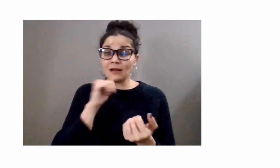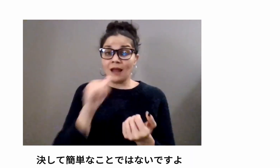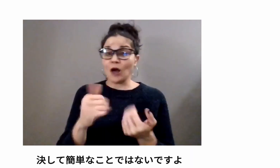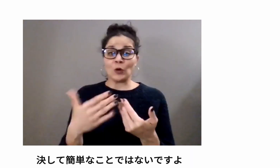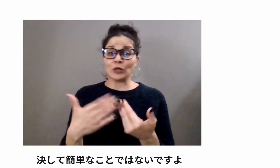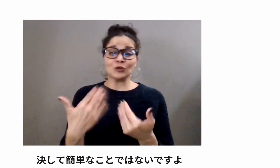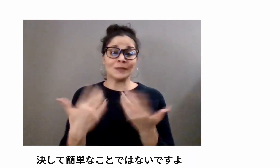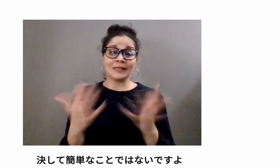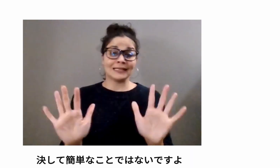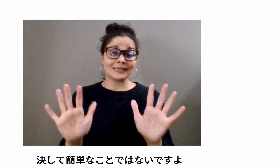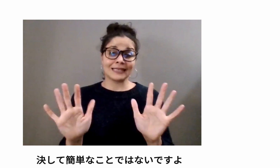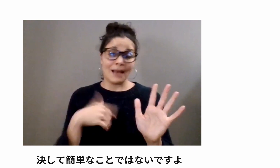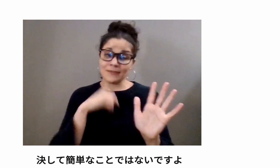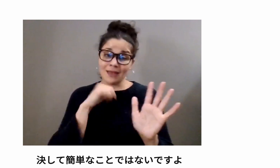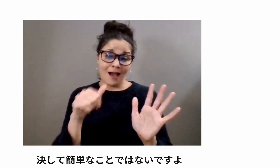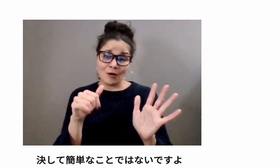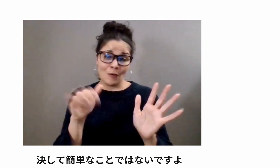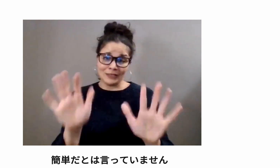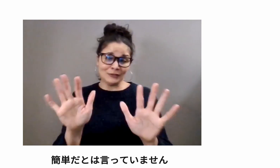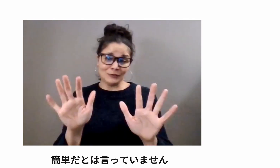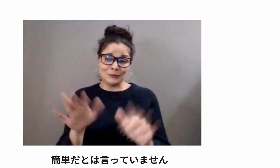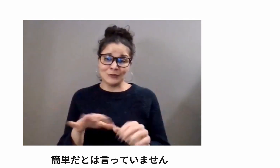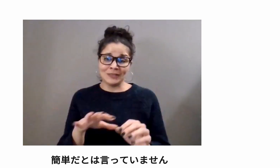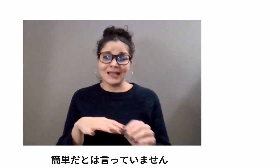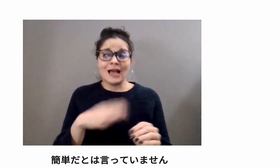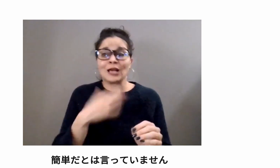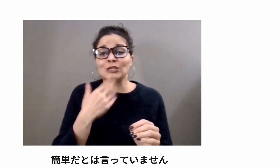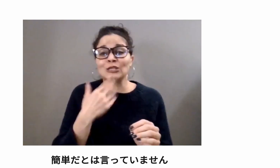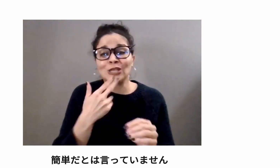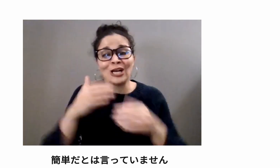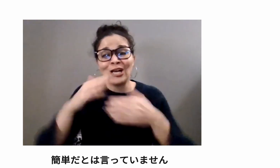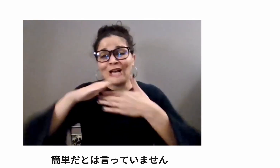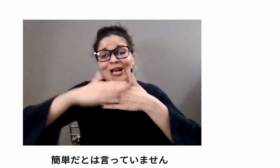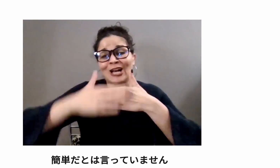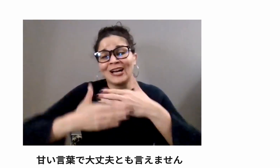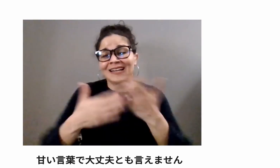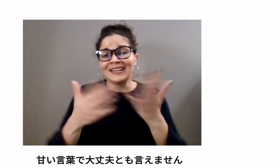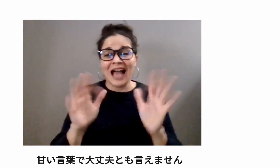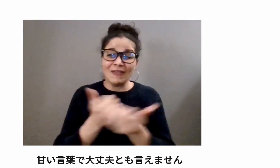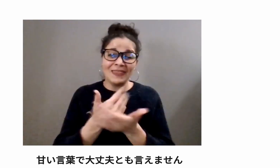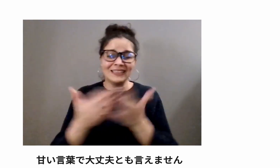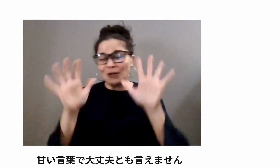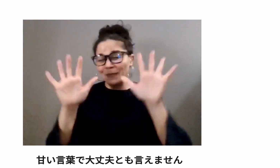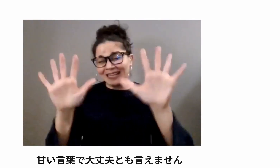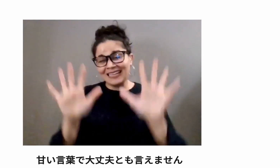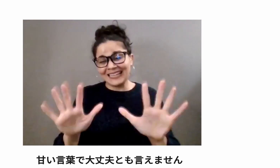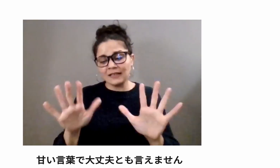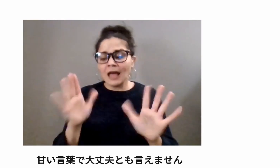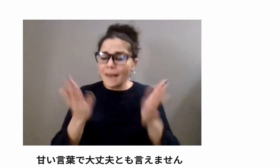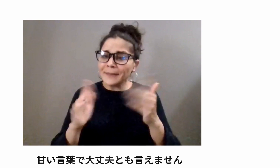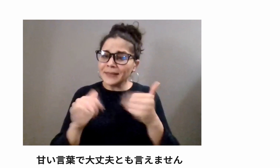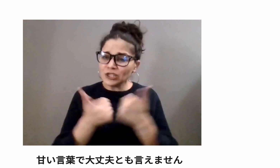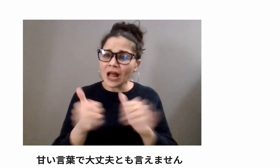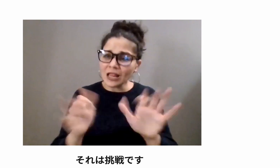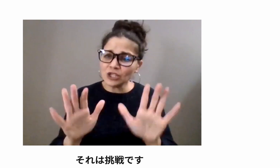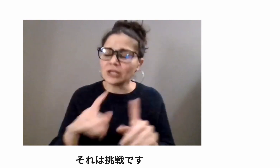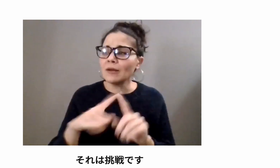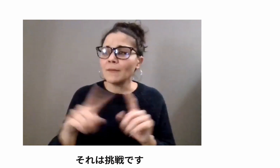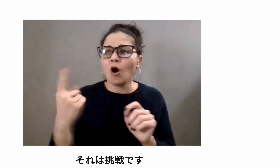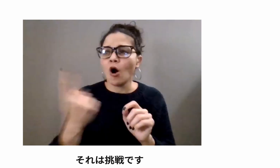それは本当に決して簡単なことじゃないでしょう。そんなことは言っていません。簡単だとは言いません。まあ甘い言葉で大丈夫、大丈夫なんてことも言いません。もうそれは多分挑戦で